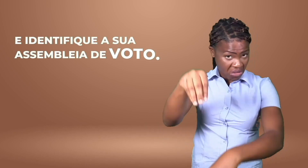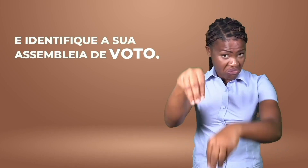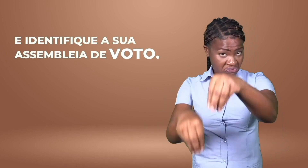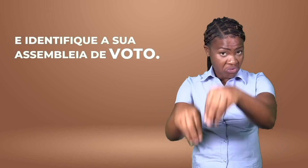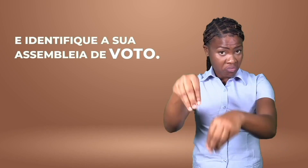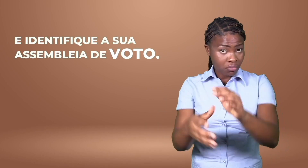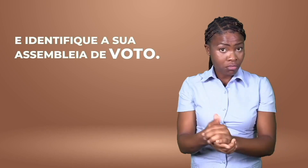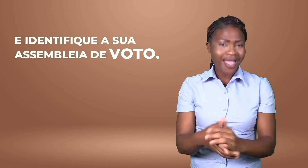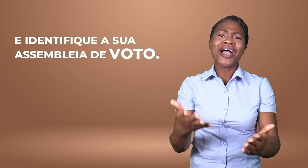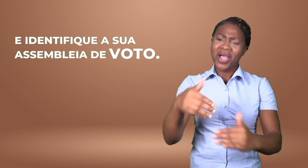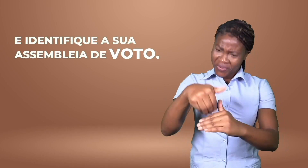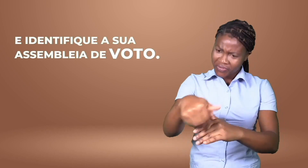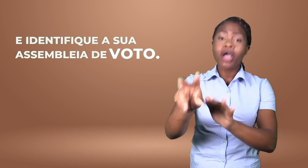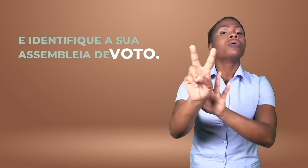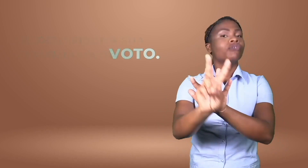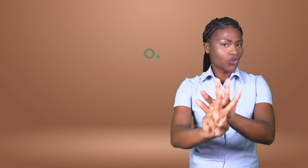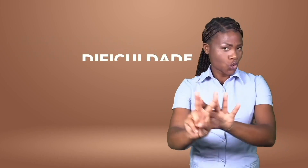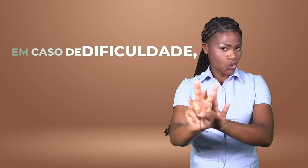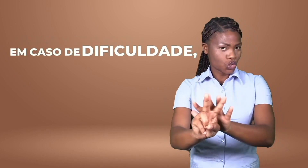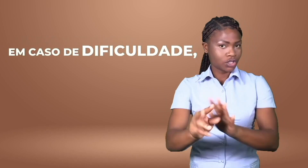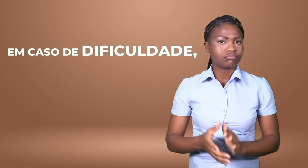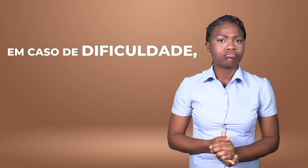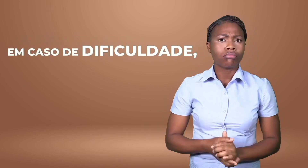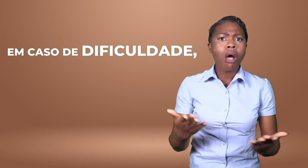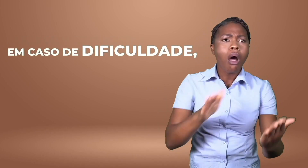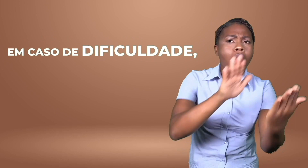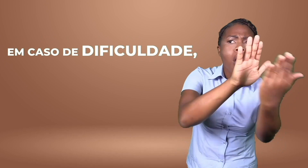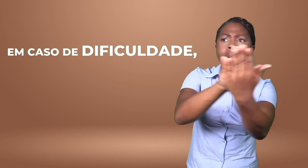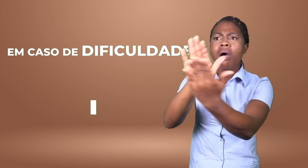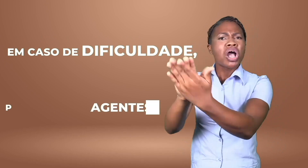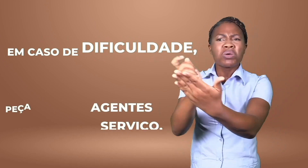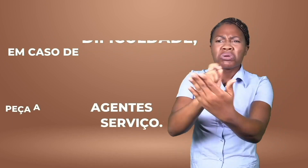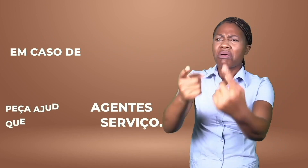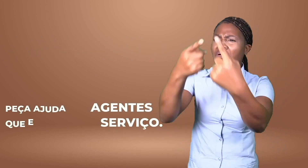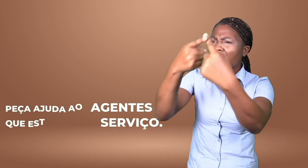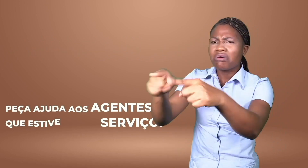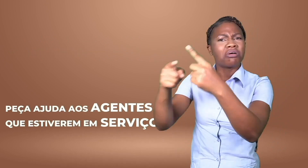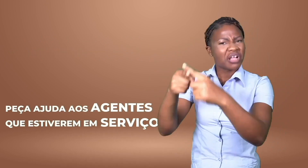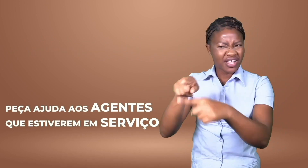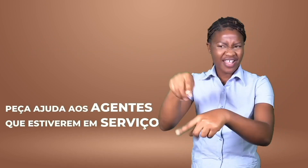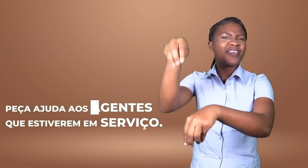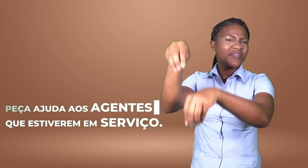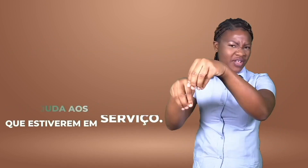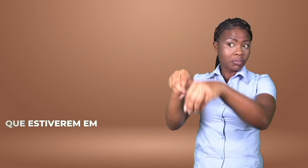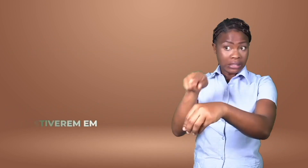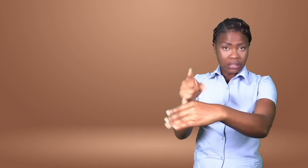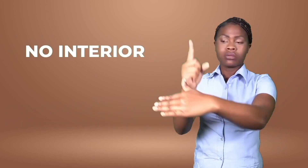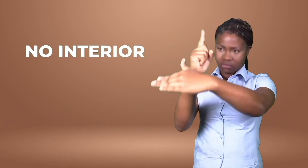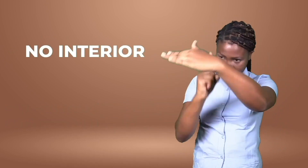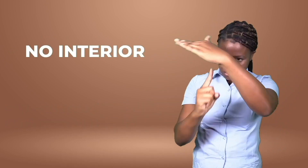identifique a sua Assembleia de Voto. Em caso de dificuldade, peça ajuda aos agentes que estiverem em serviço. No interior da